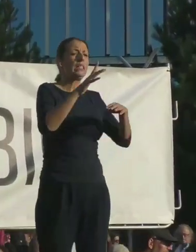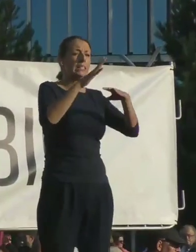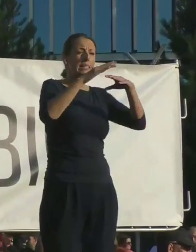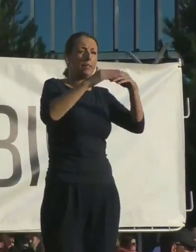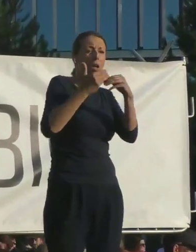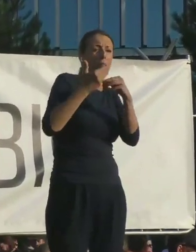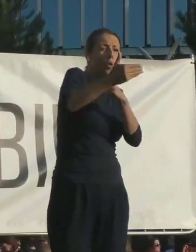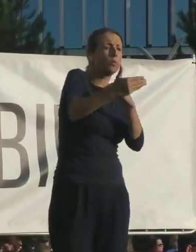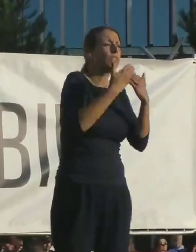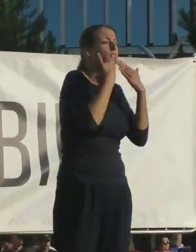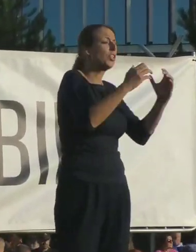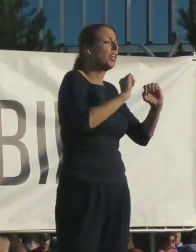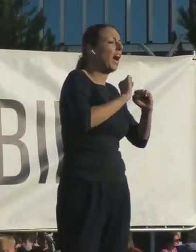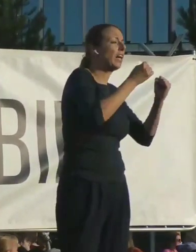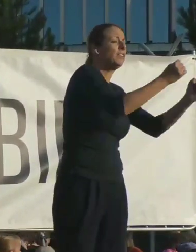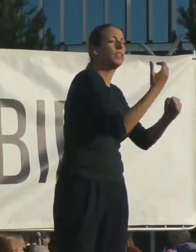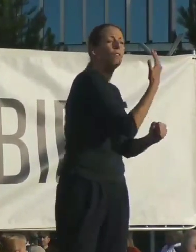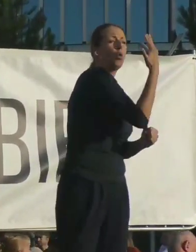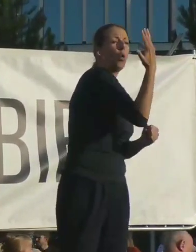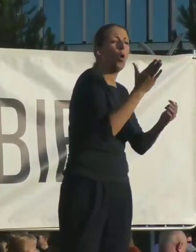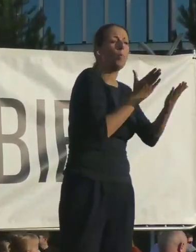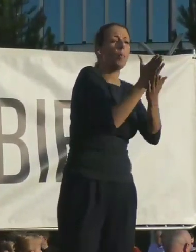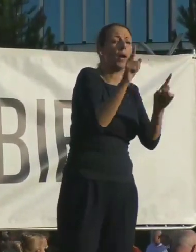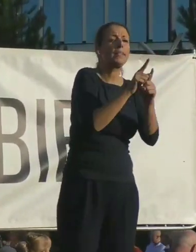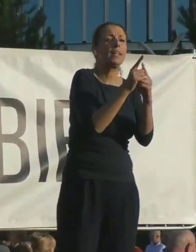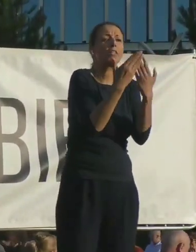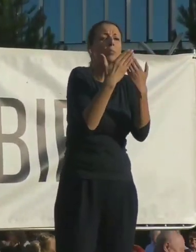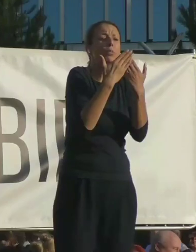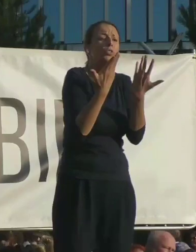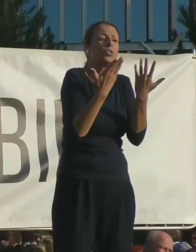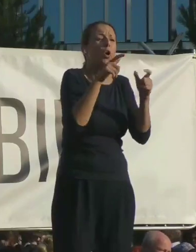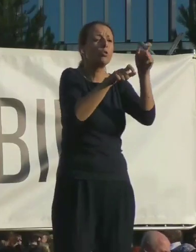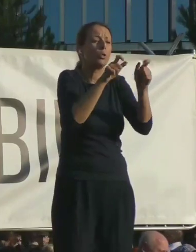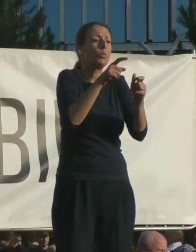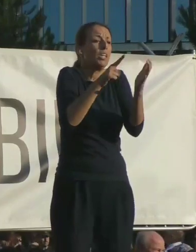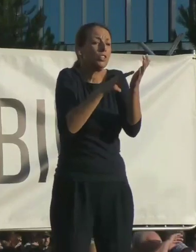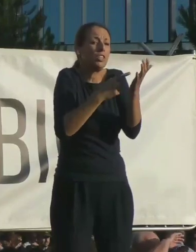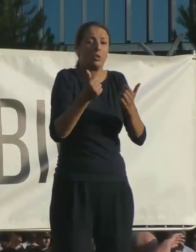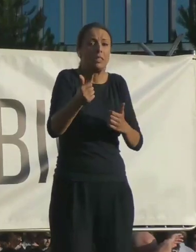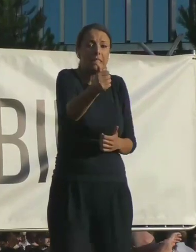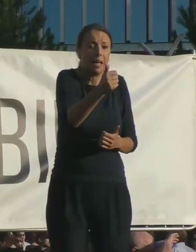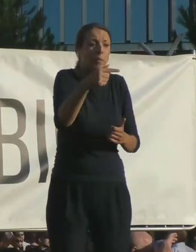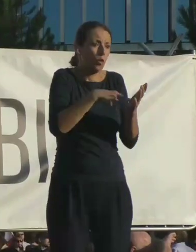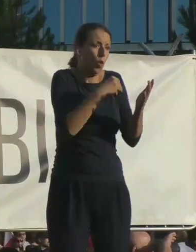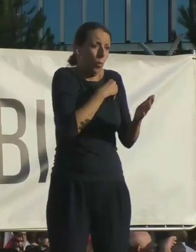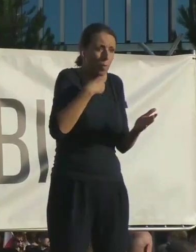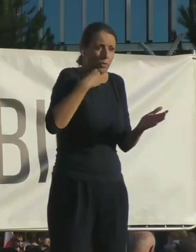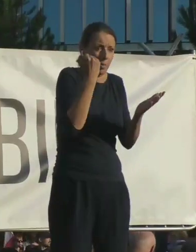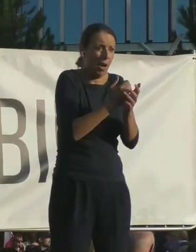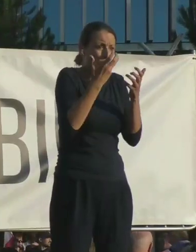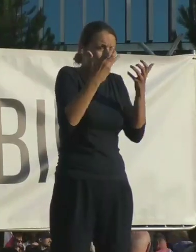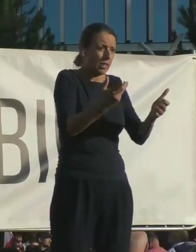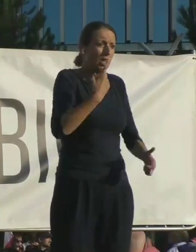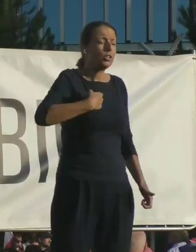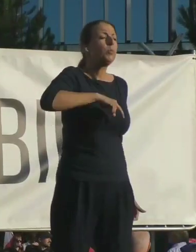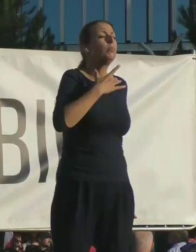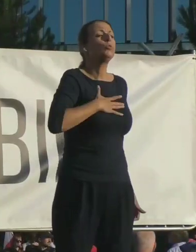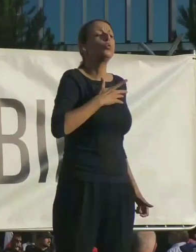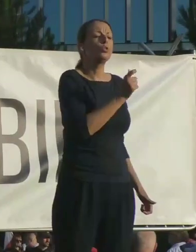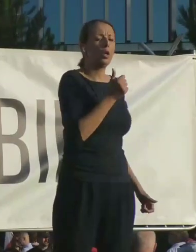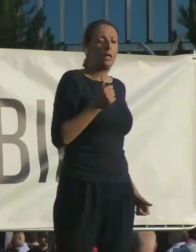aktywistkom, pomagaczkom i najbliższym osobom, a czasami w samotności. Tego właśnie chce polskie prawo, żebyśmy czuły się